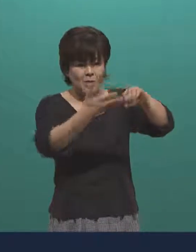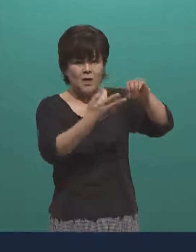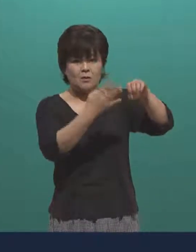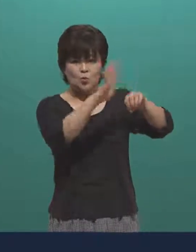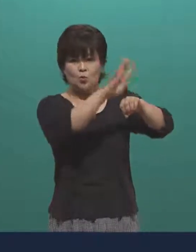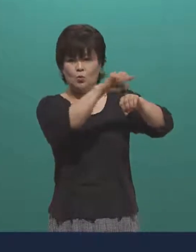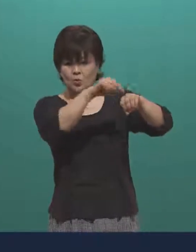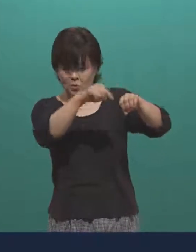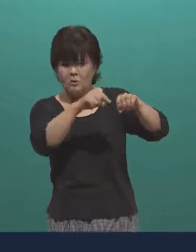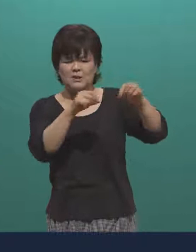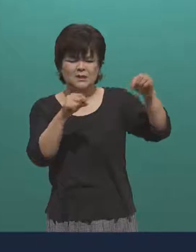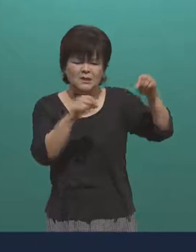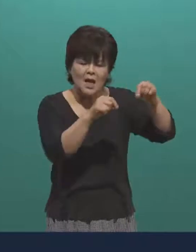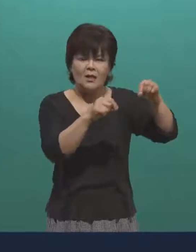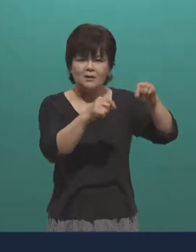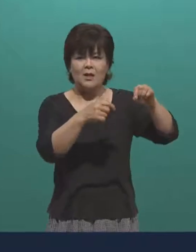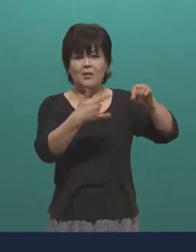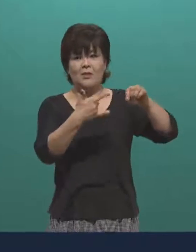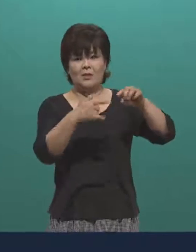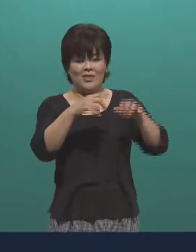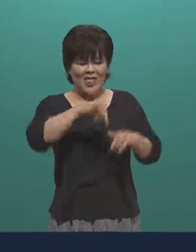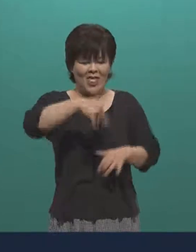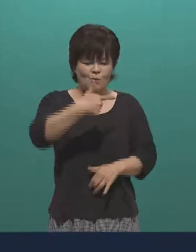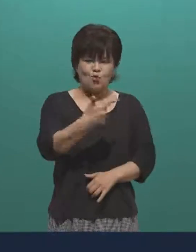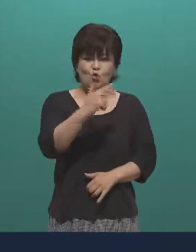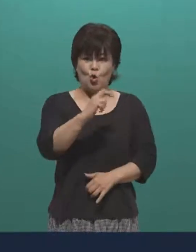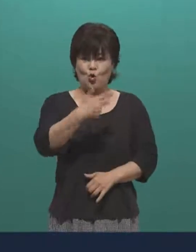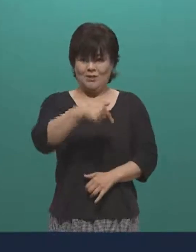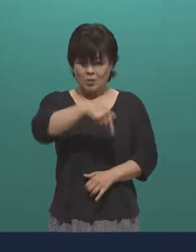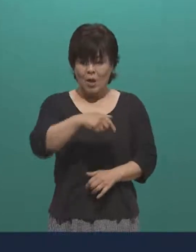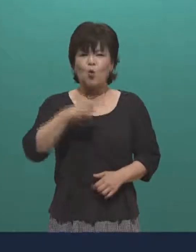北方四島に近い根室市では、